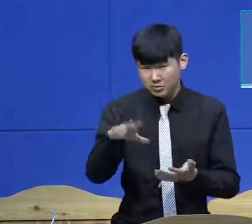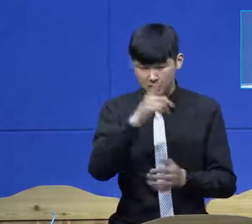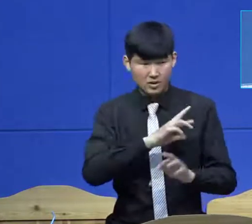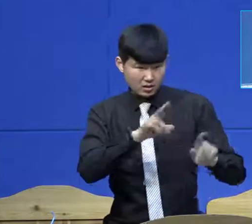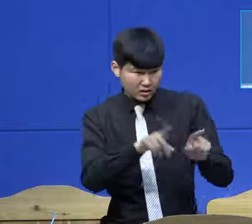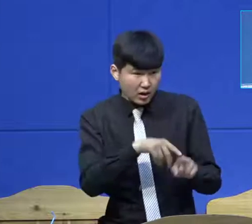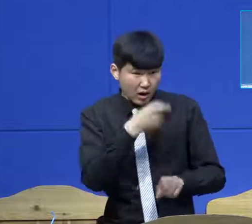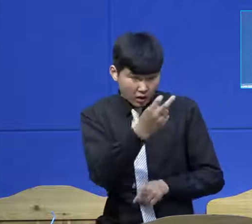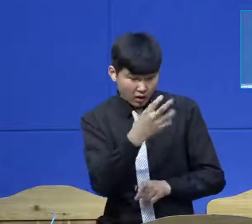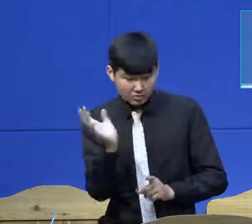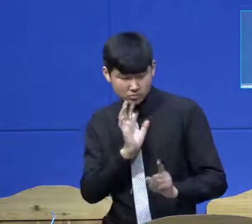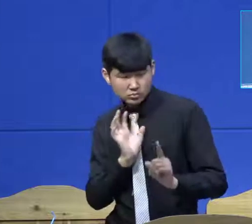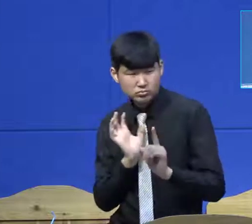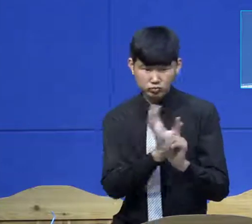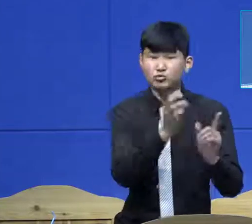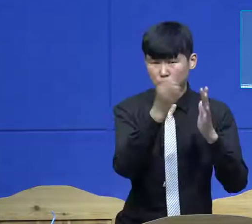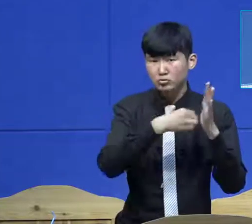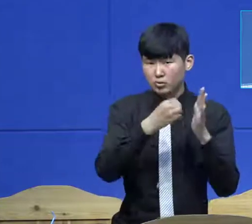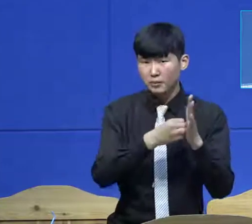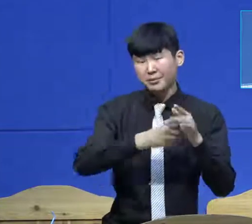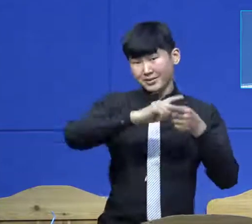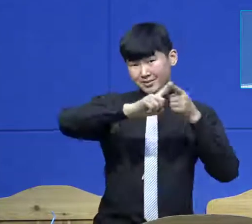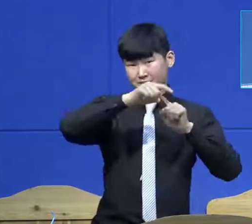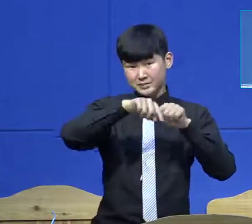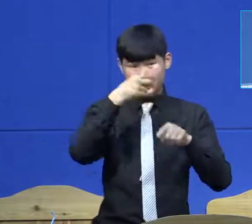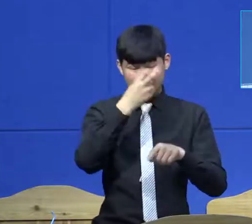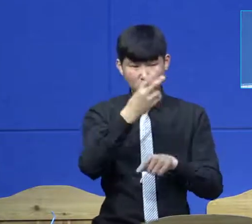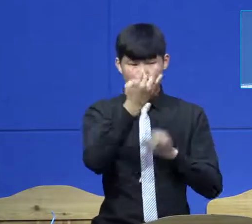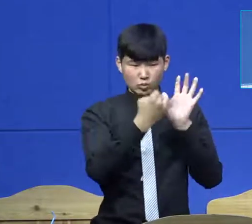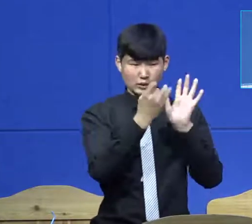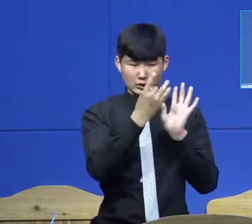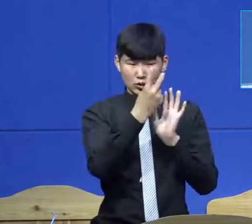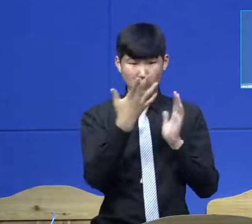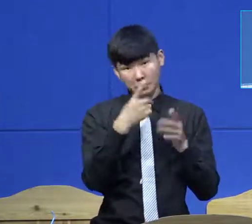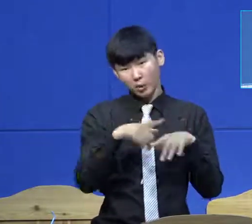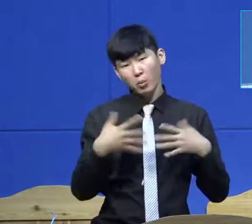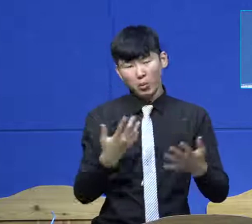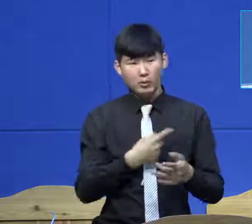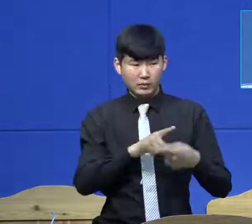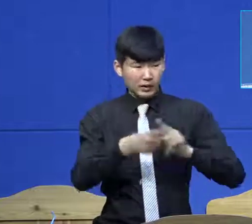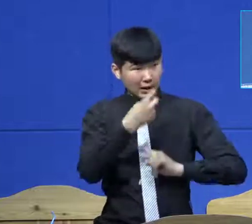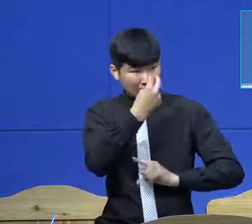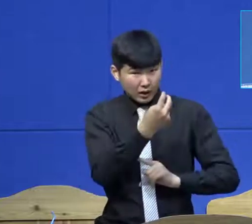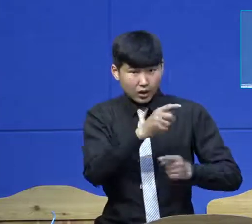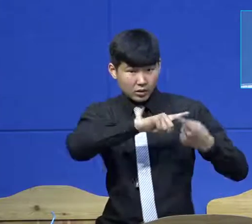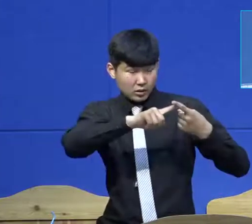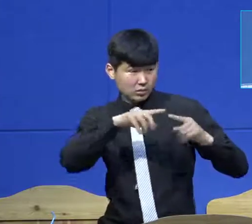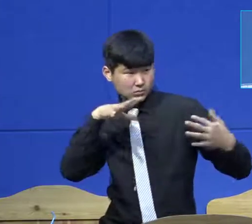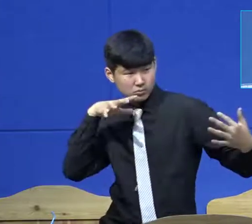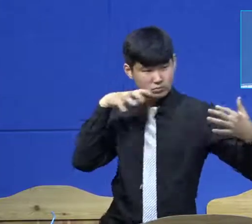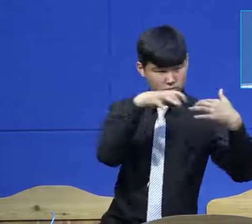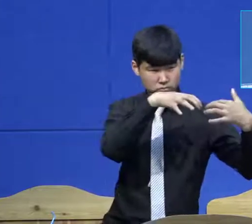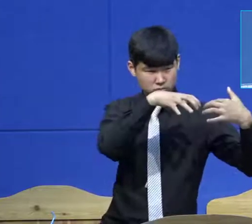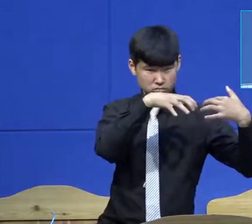ёстой. За, дайны үед харахаар тэр 6 сарын 25-ны дайн ч юм уу ингээд дайнаас харахаар дайсантайгаа нүүр тулаад тулдах